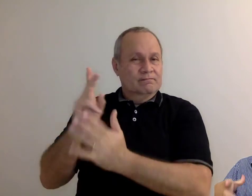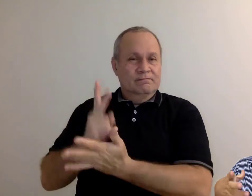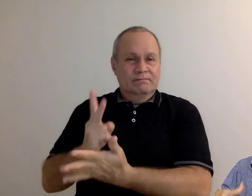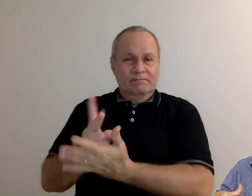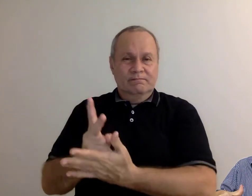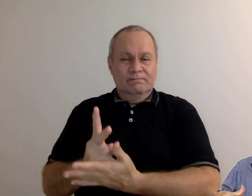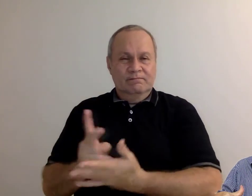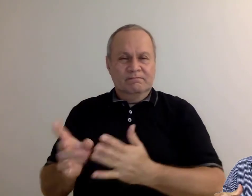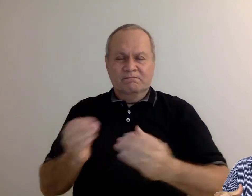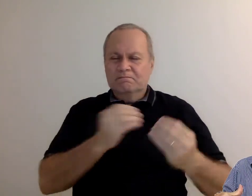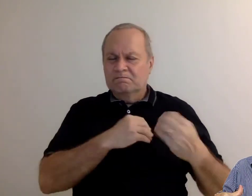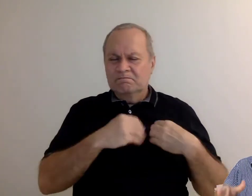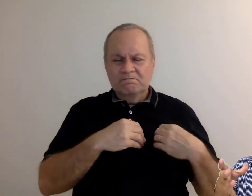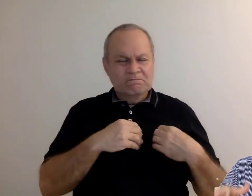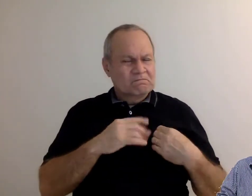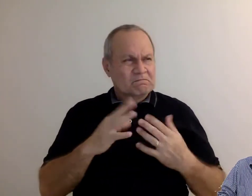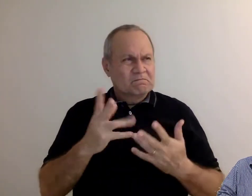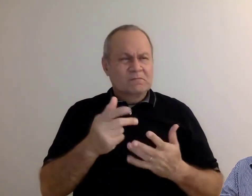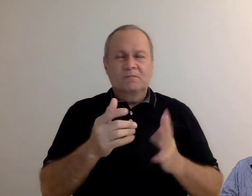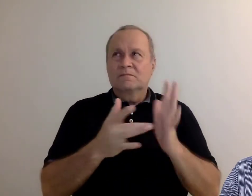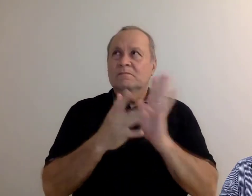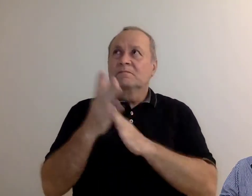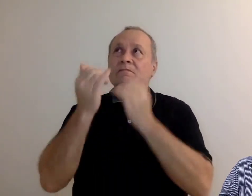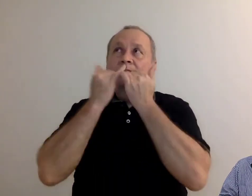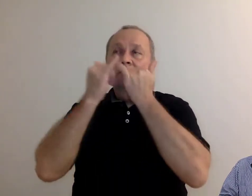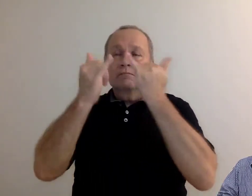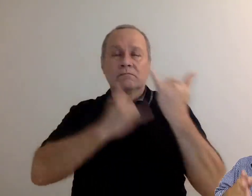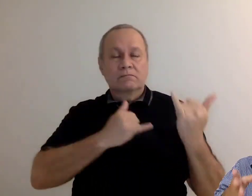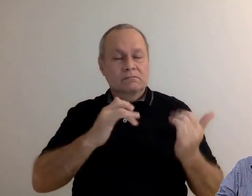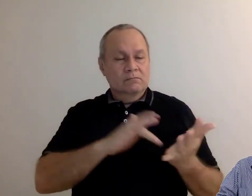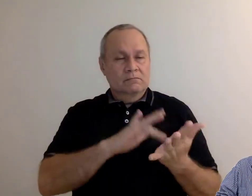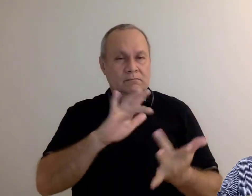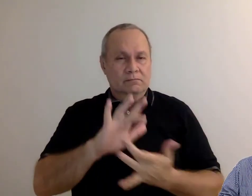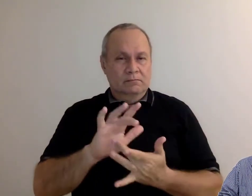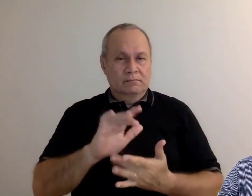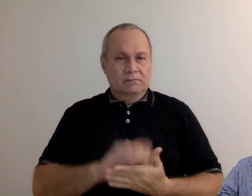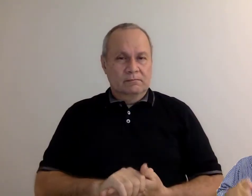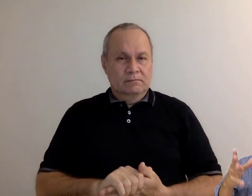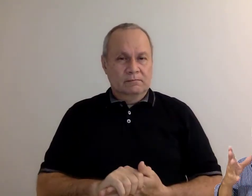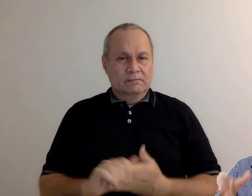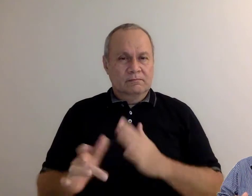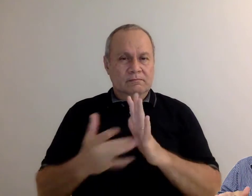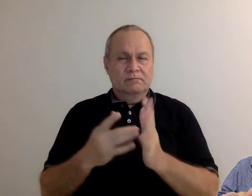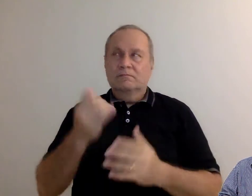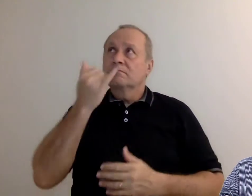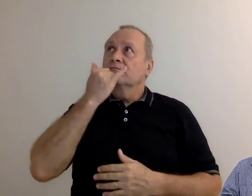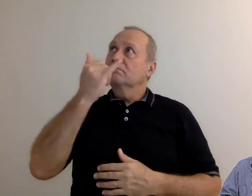assim Deus nos perdoou em Cristo Jesus. Ele nos deu o perdão, porque